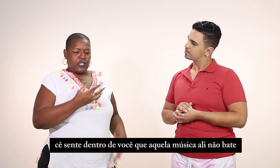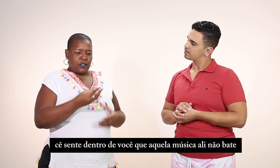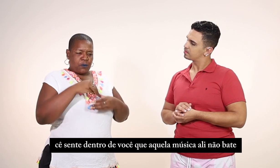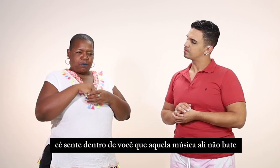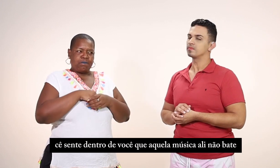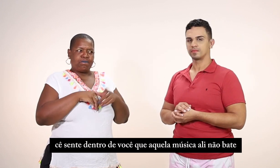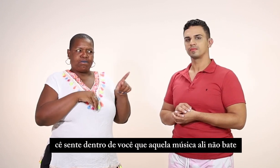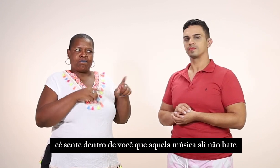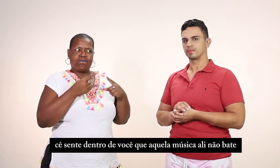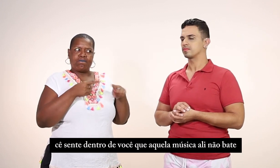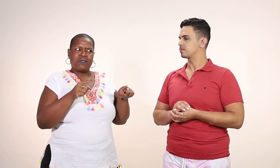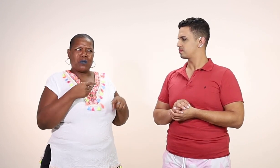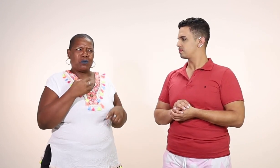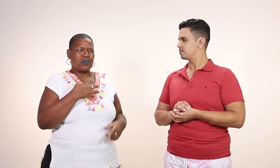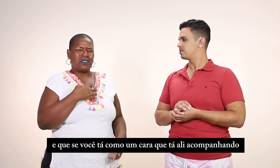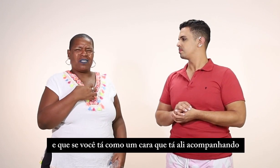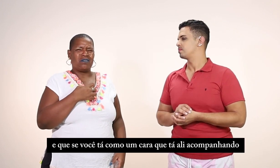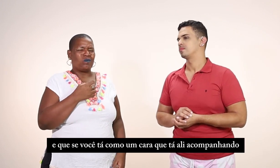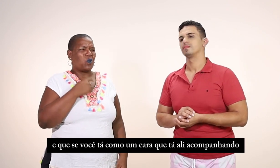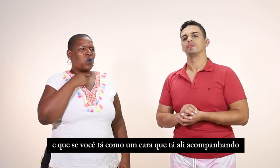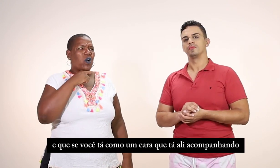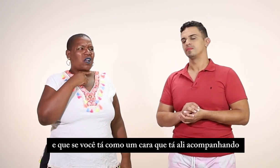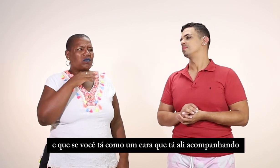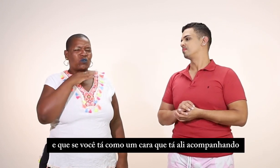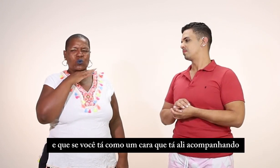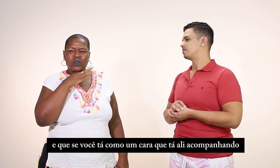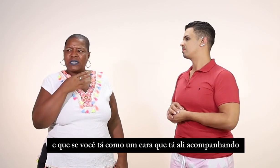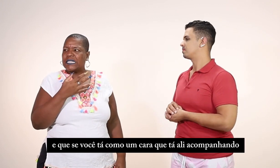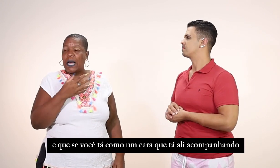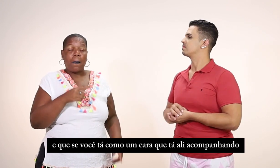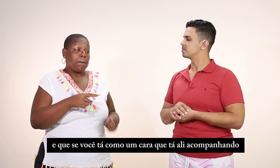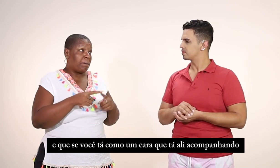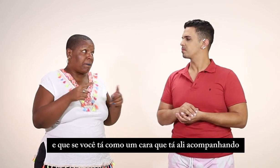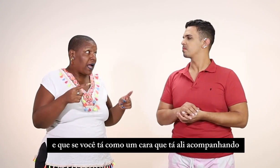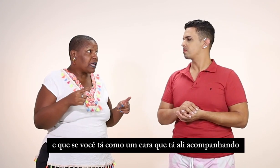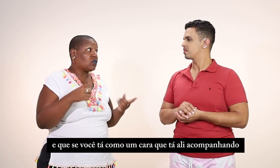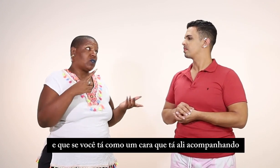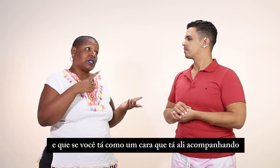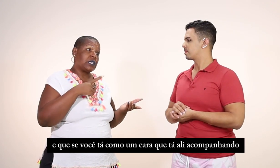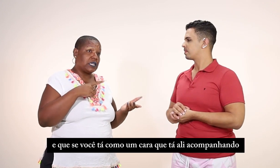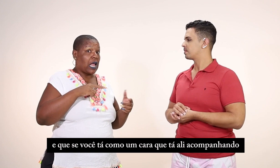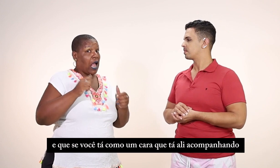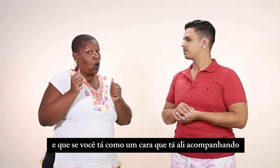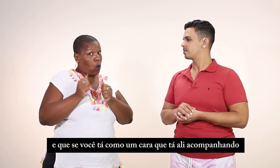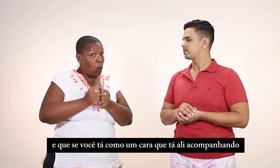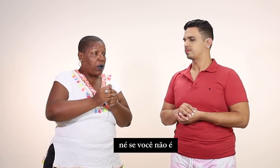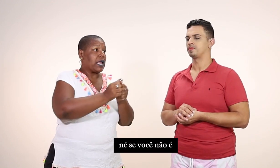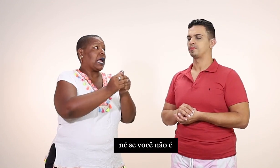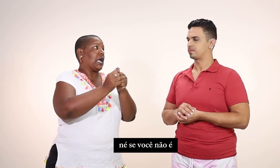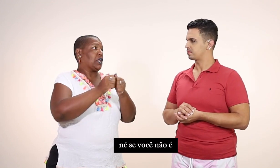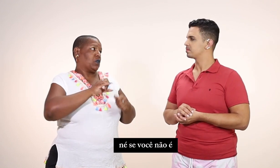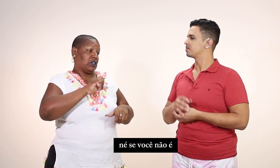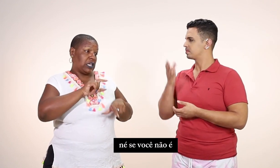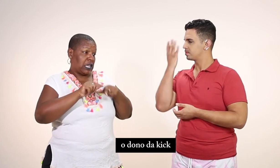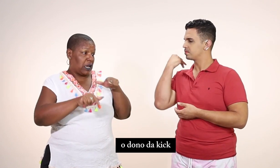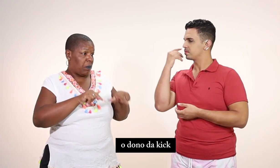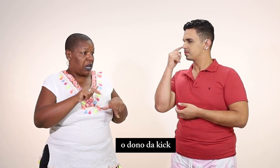aquela música ali não bate. E que se você tá como um cara que tá ali acompanhando, né? Se você não é o dono da